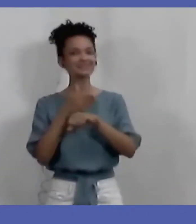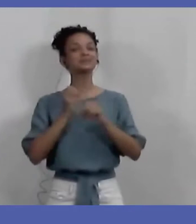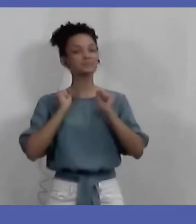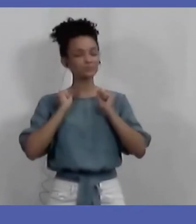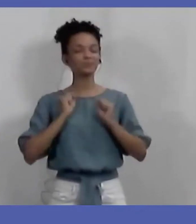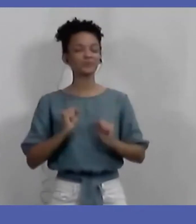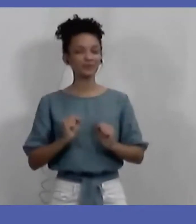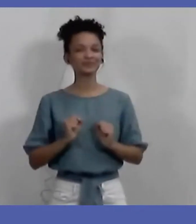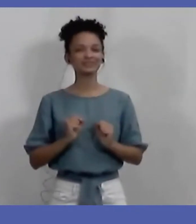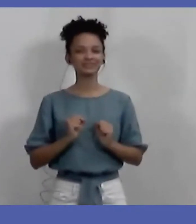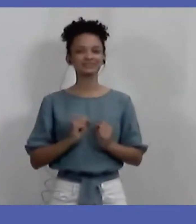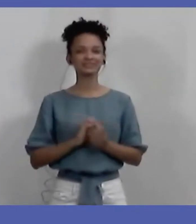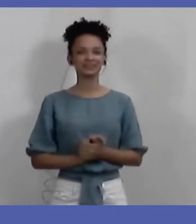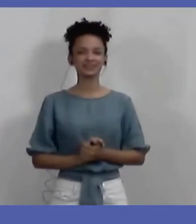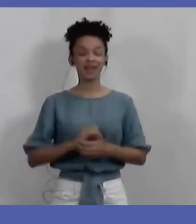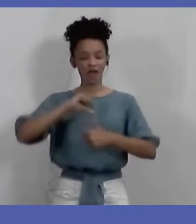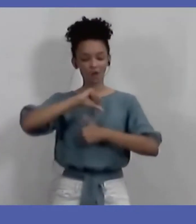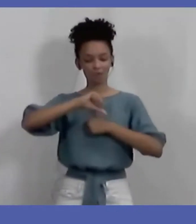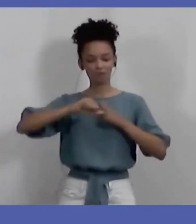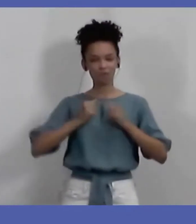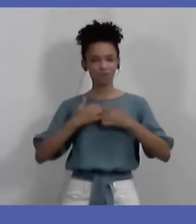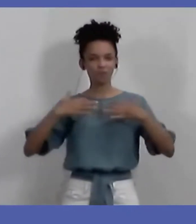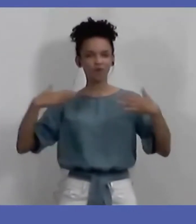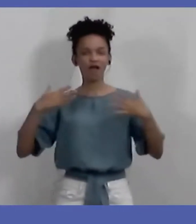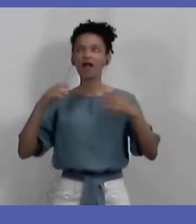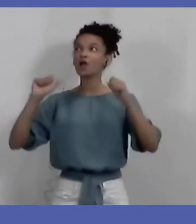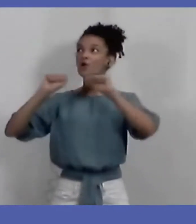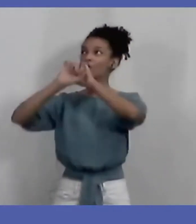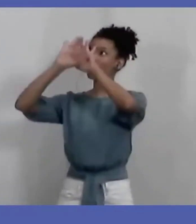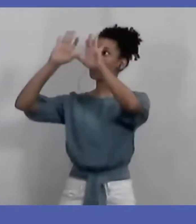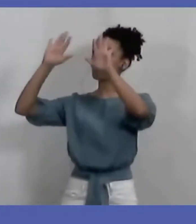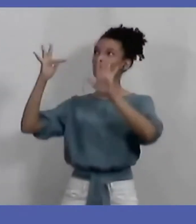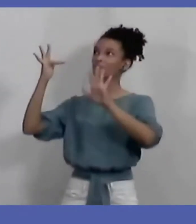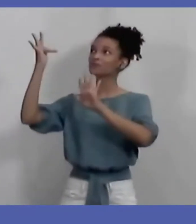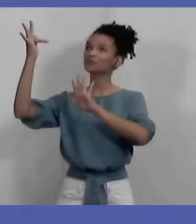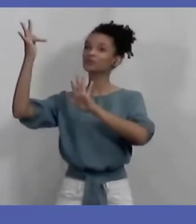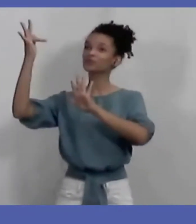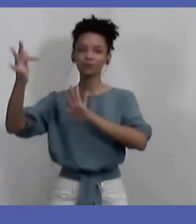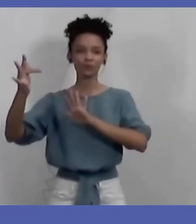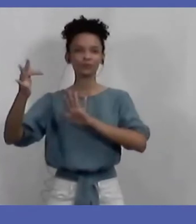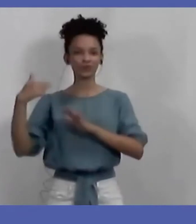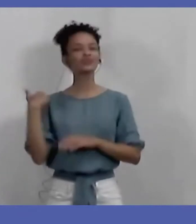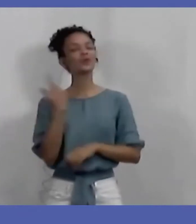Essa glorificação ficou para nós também. Senhor Jesus. Bom,